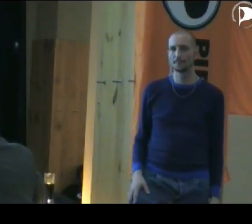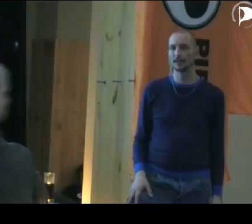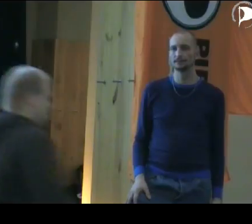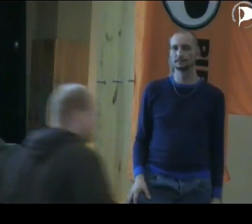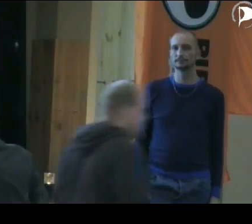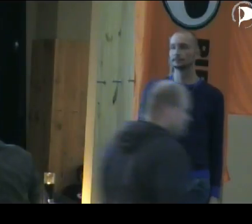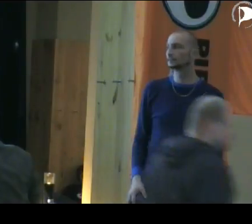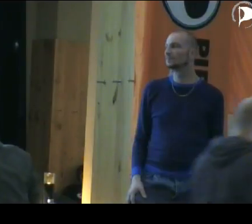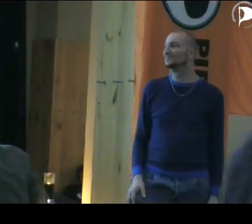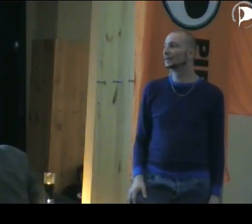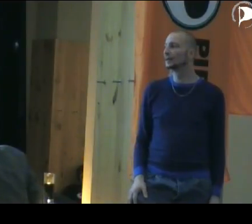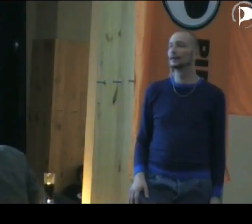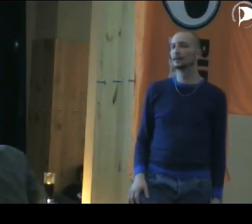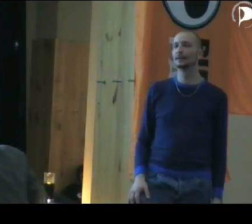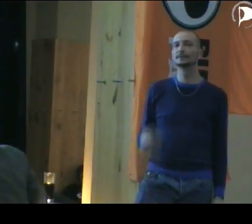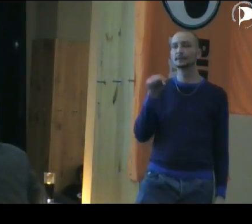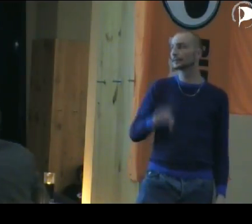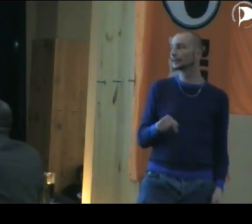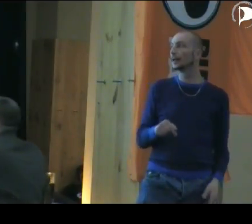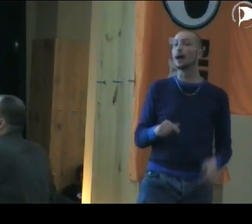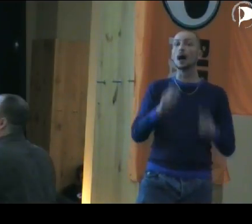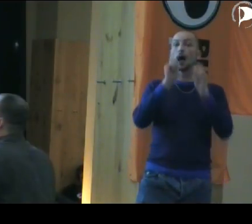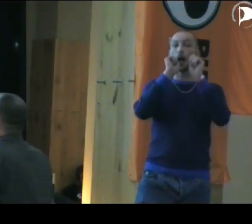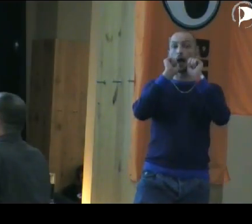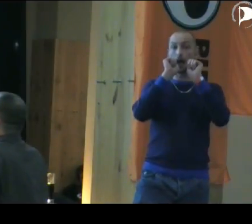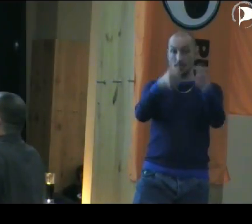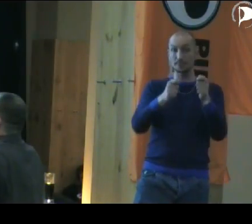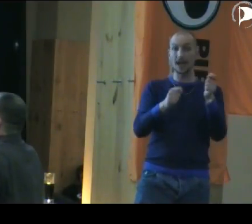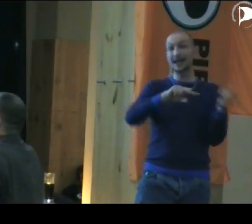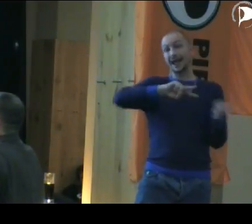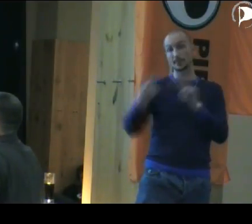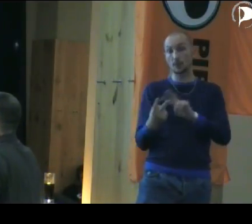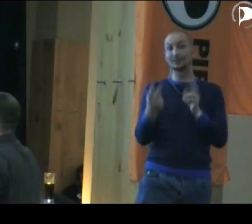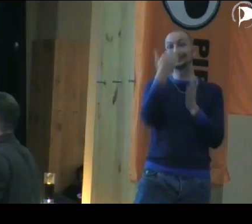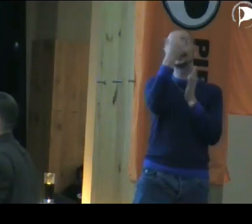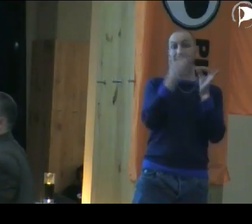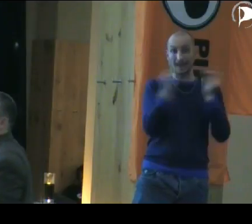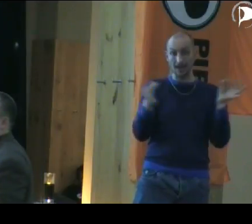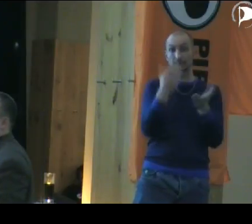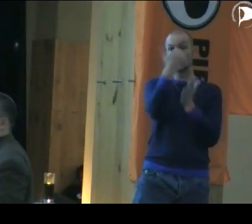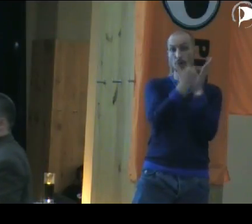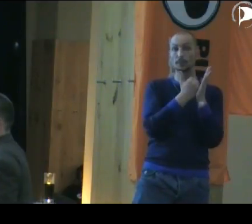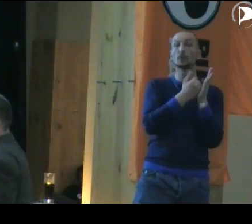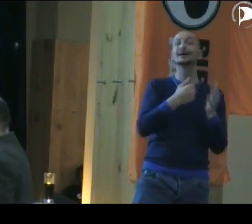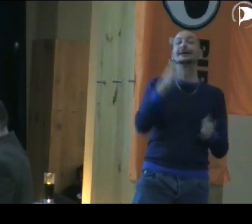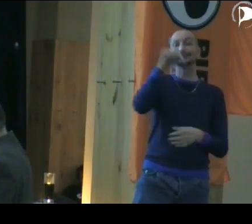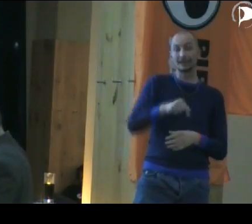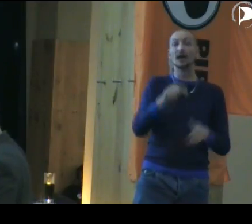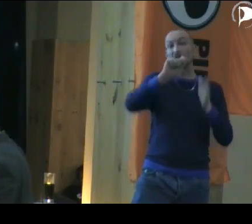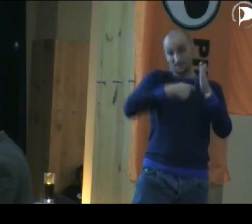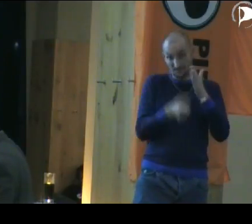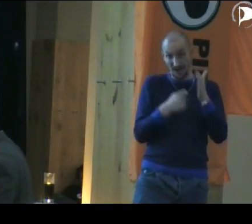so werden wir eine stimmkarte ich stelle gerade auf änderung der tagesordnung der wahl der beisitzer jetzt